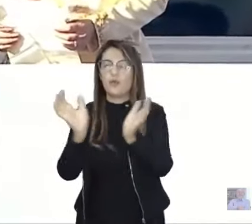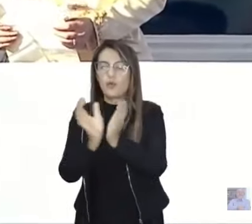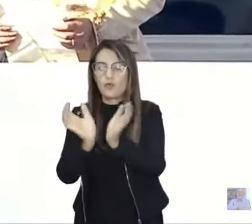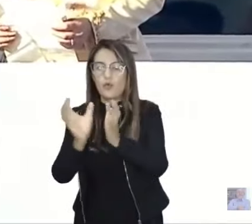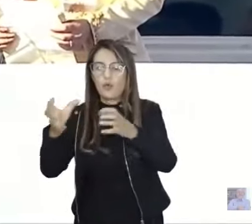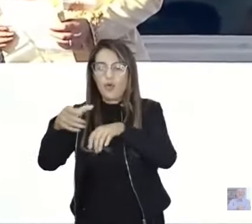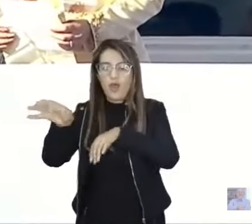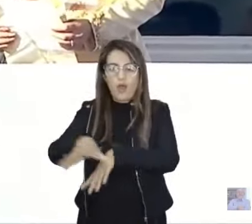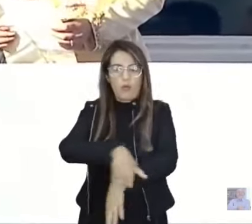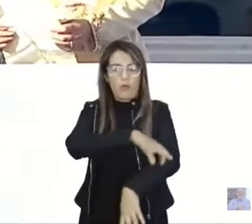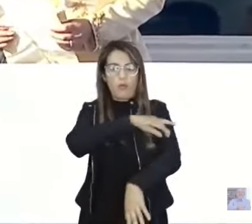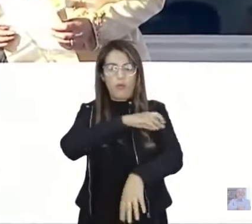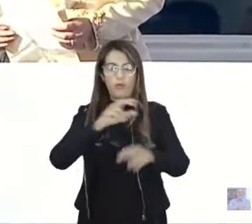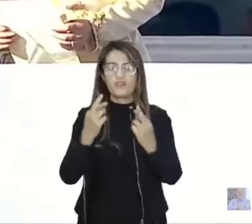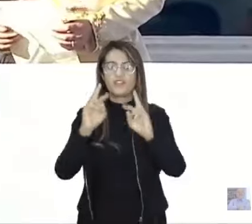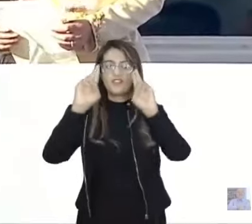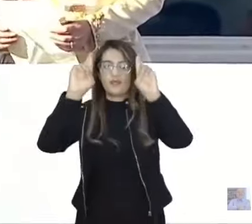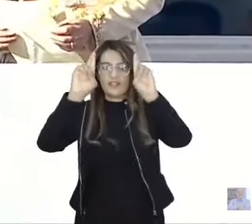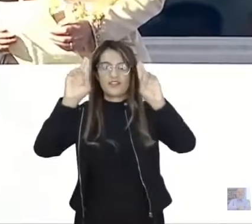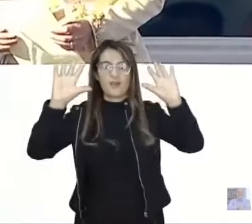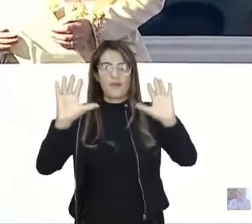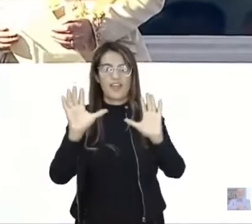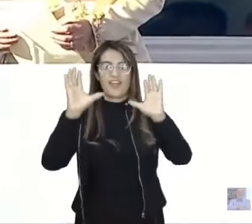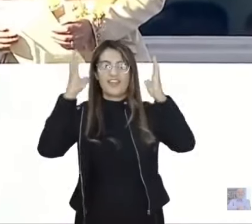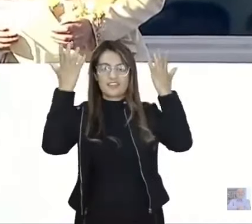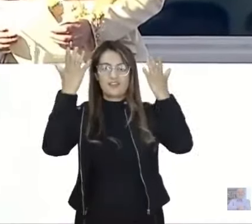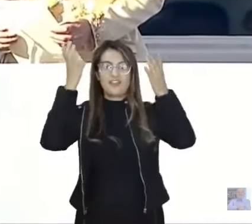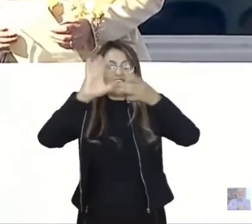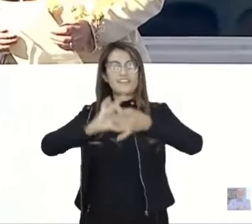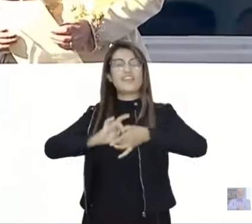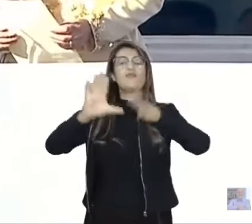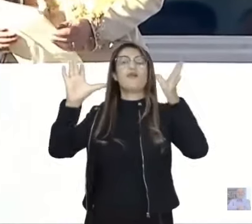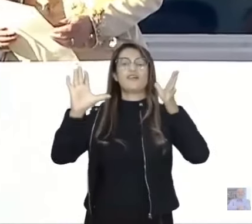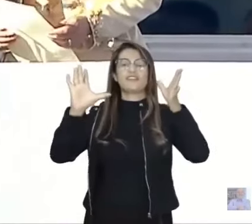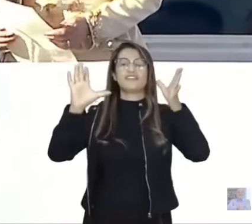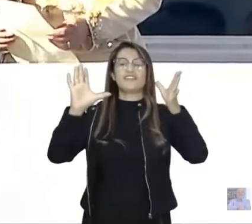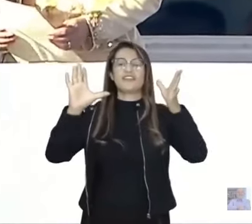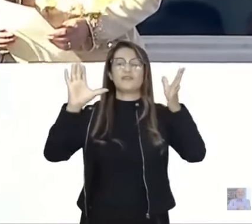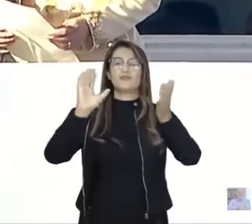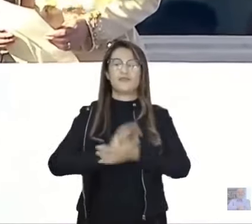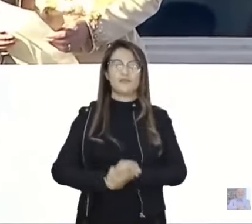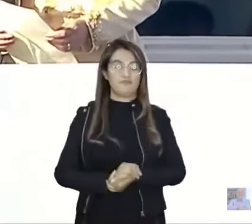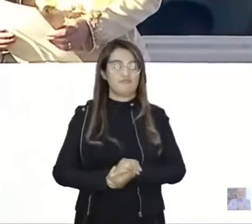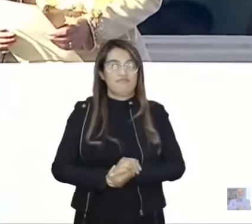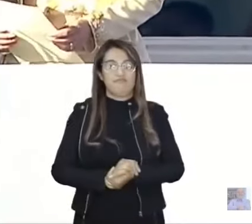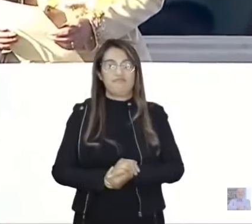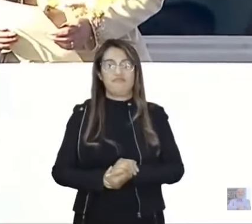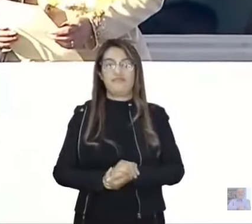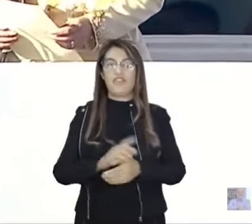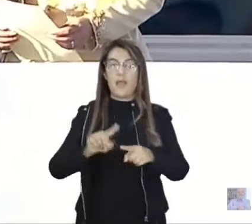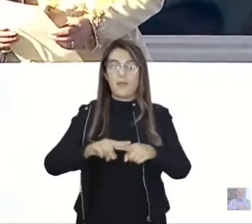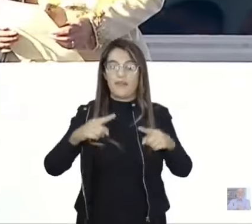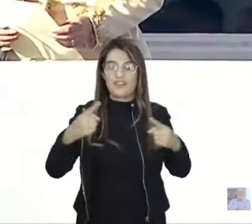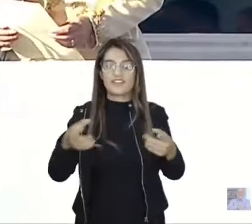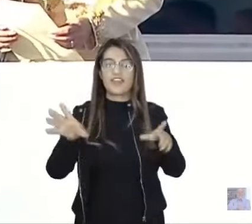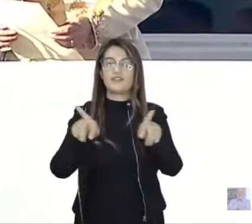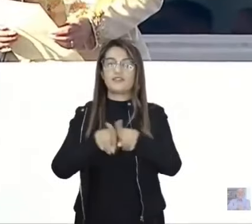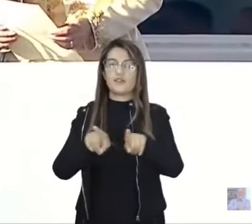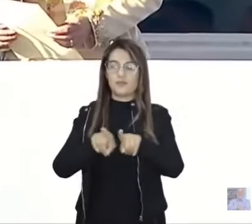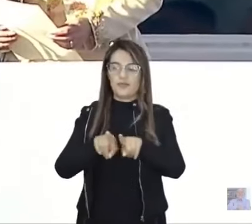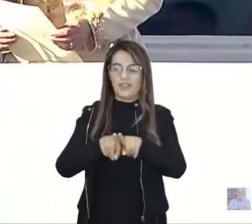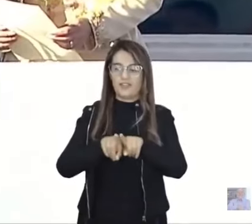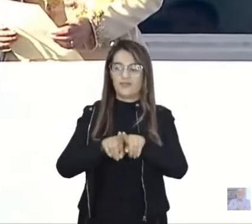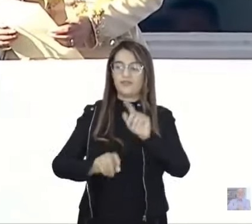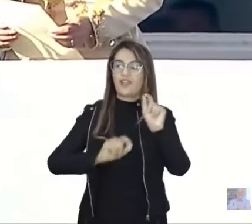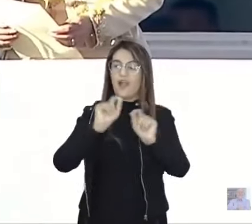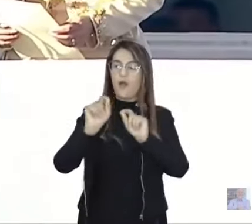esta festa da democracia. Mas quero me dirigir também aos que optaram por